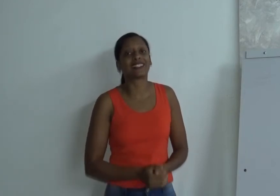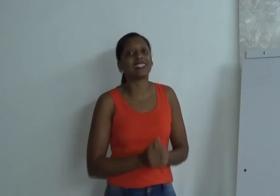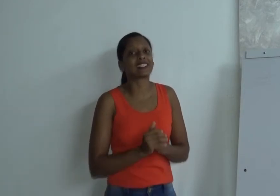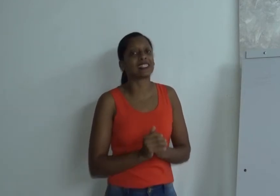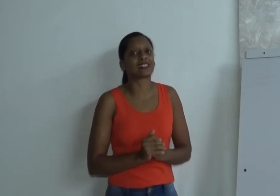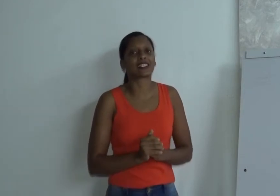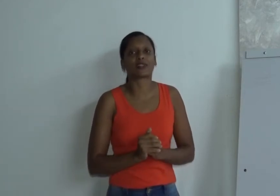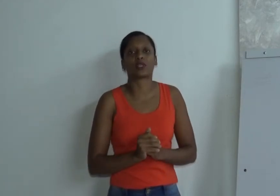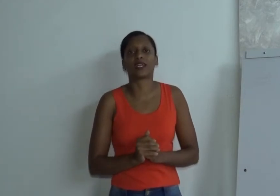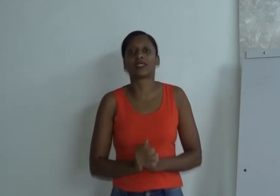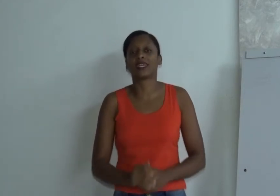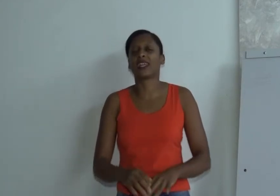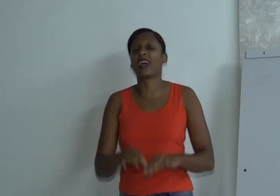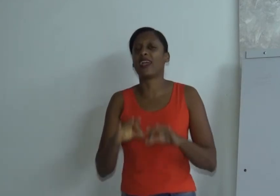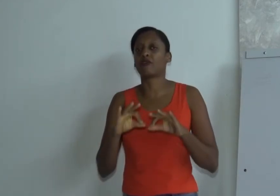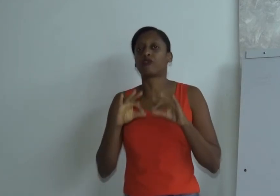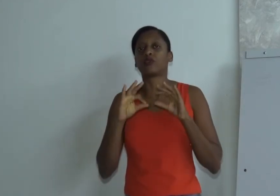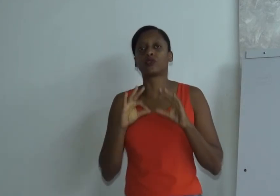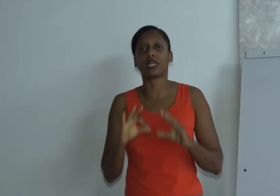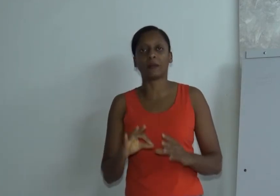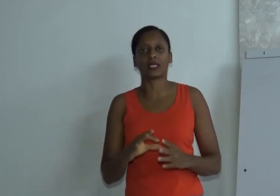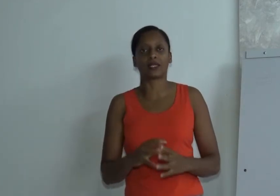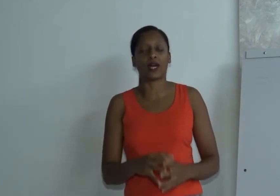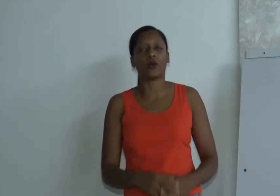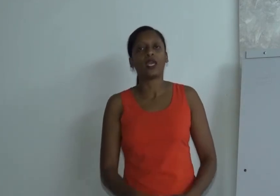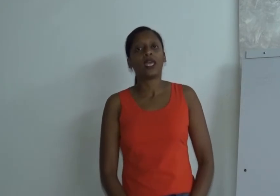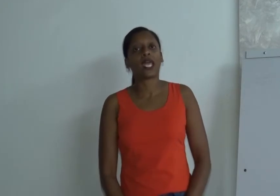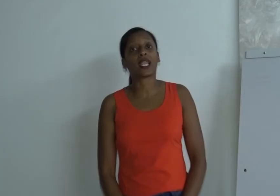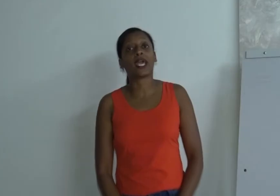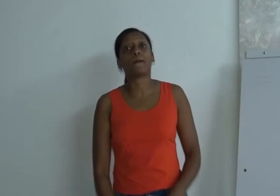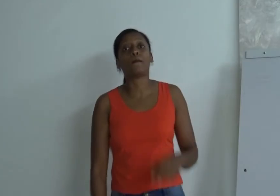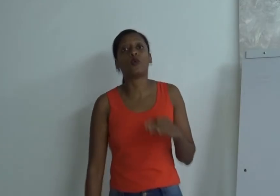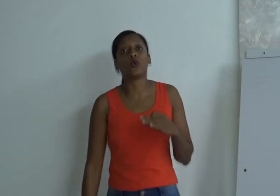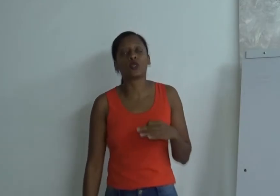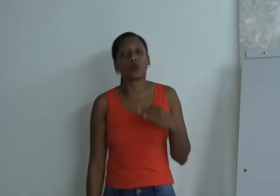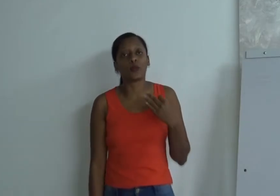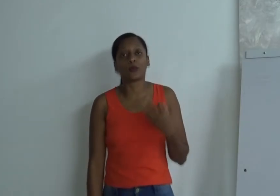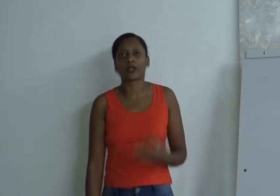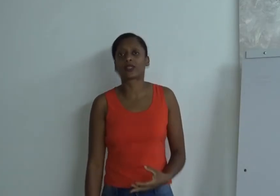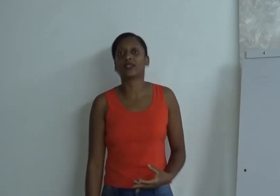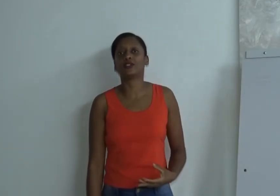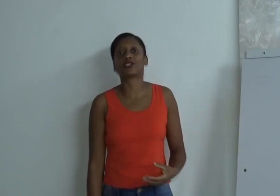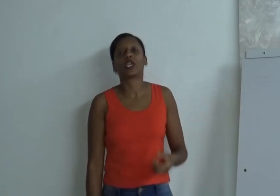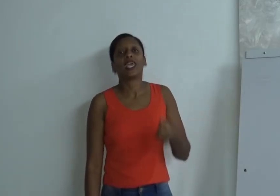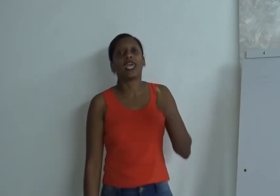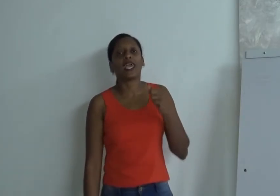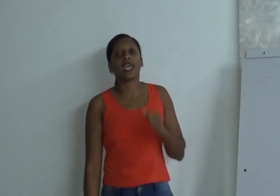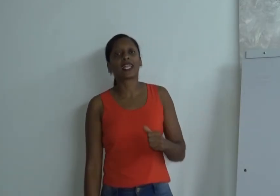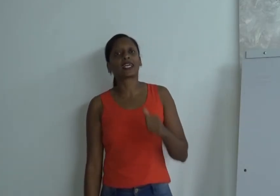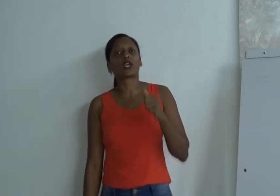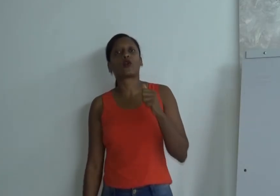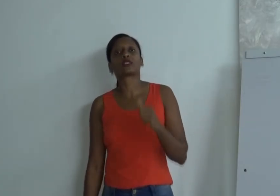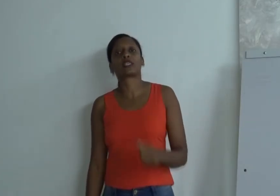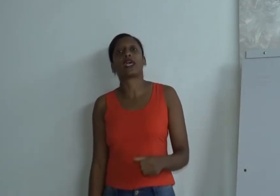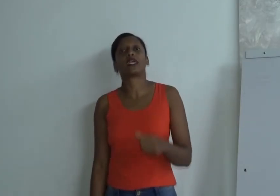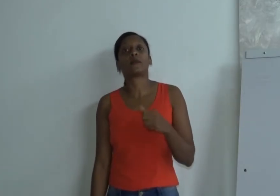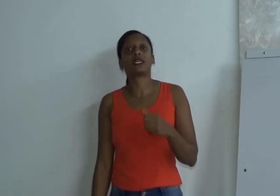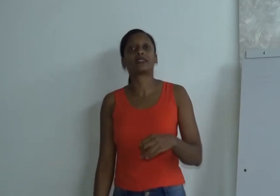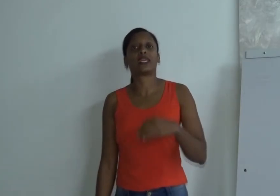matriz extracelular dele, ela é fundamental, ela é muito importante, é ela que consegue manter